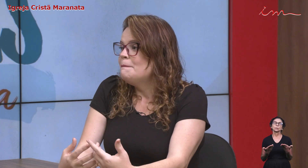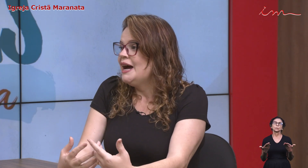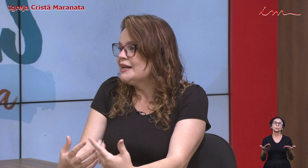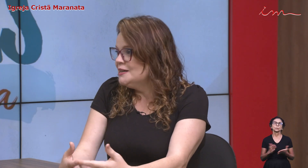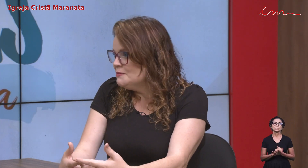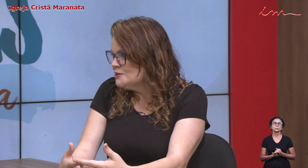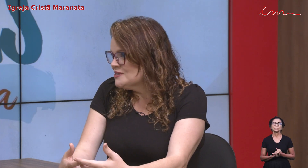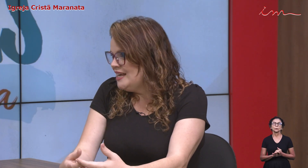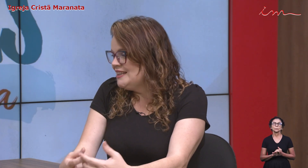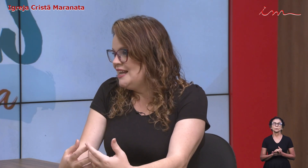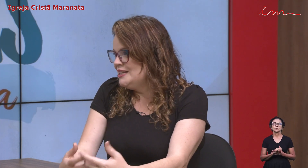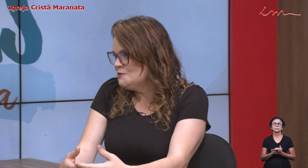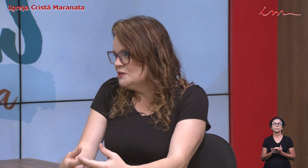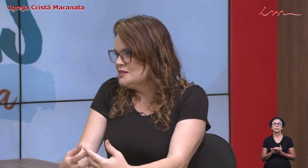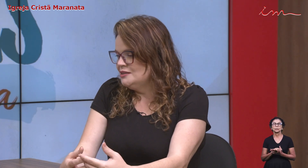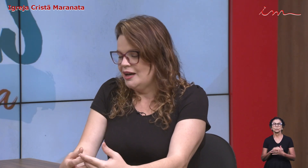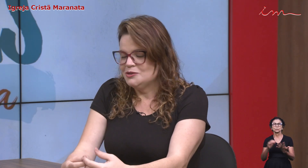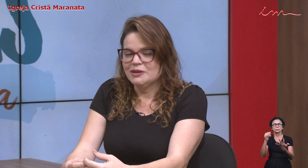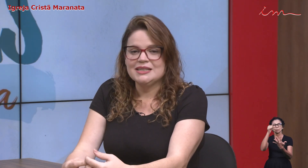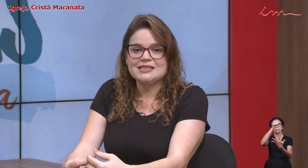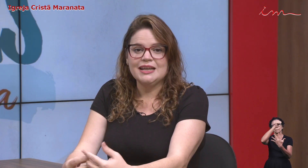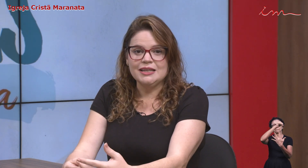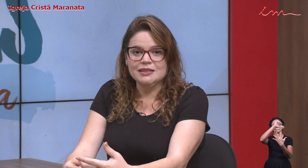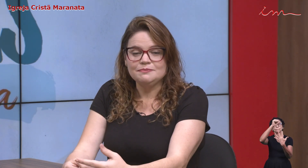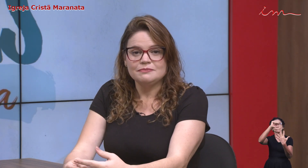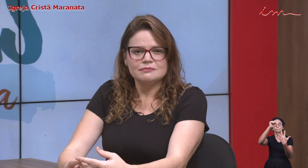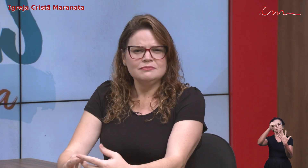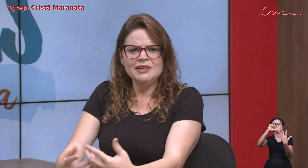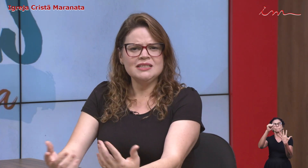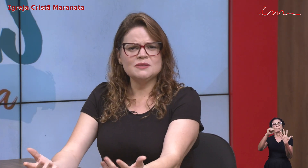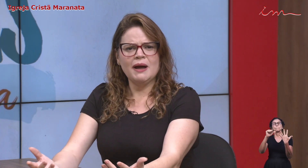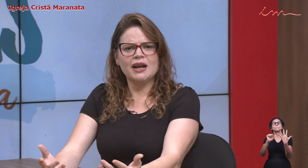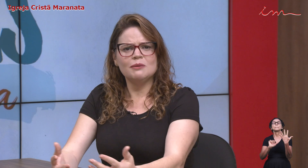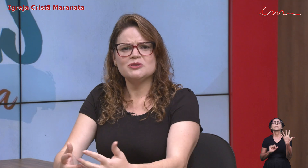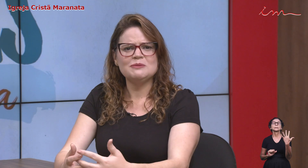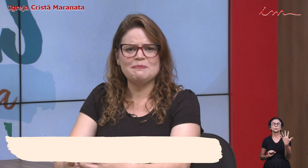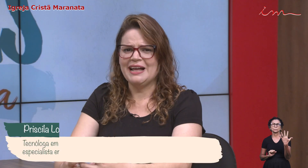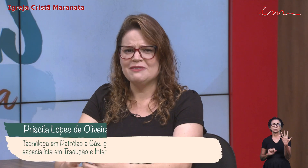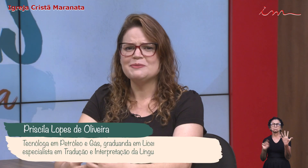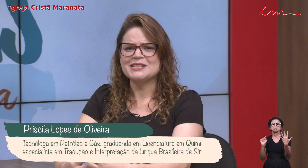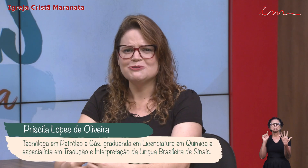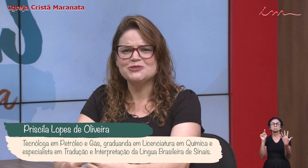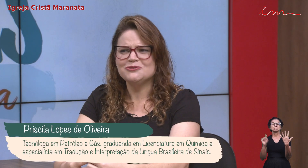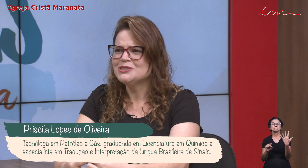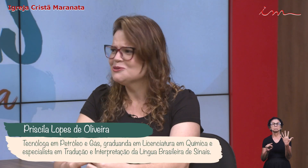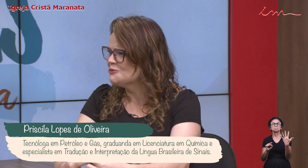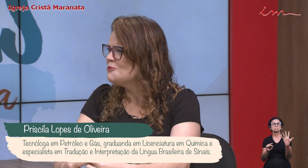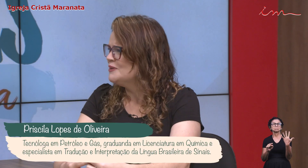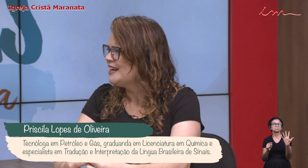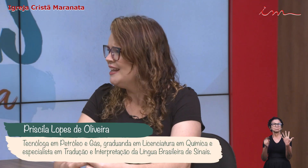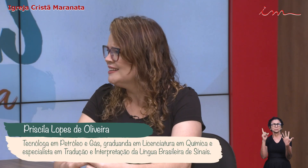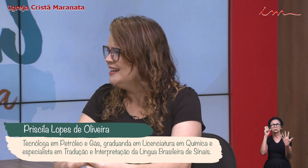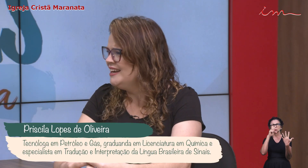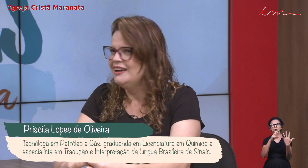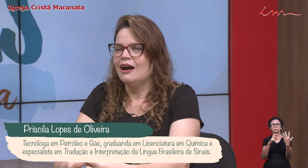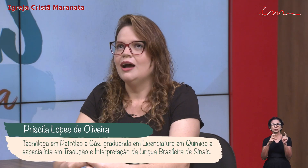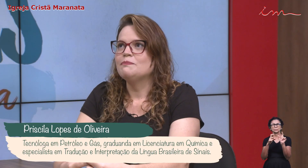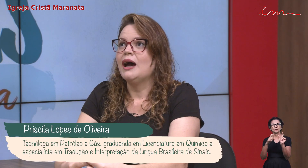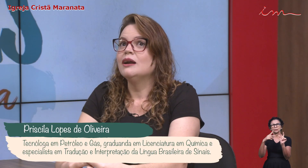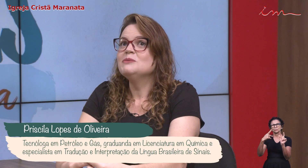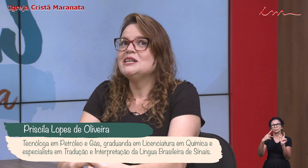os parâmetros, né, da língua de sinais. O que seria esses parâmetros? Né? Uma palavra parece tão difícil, tão complicada,